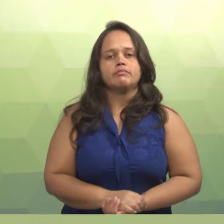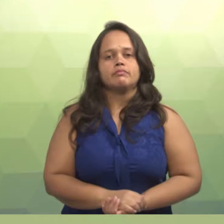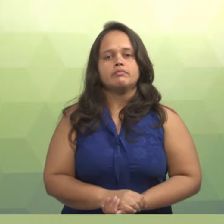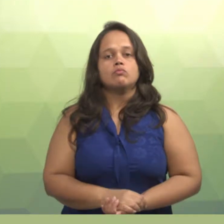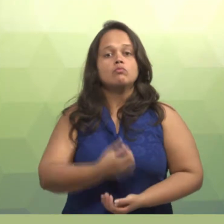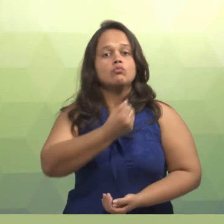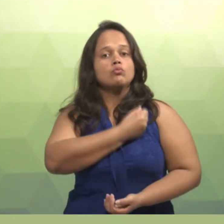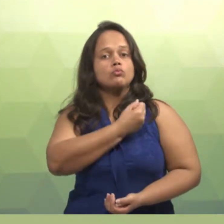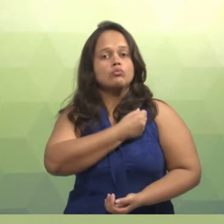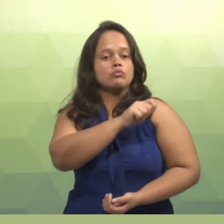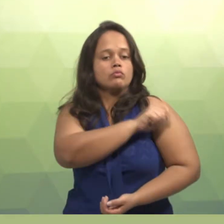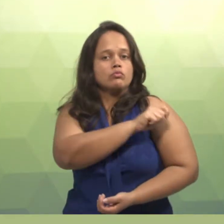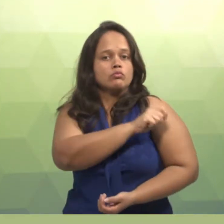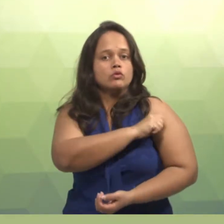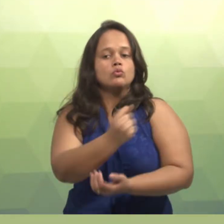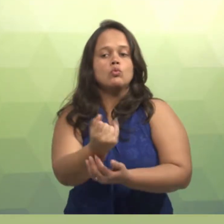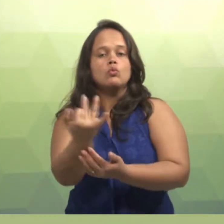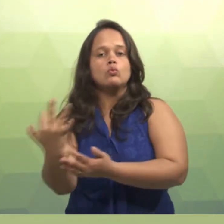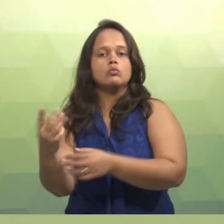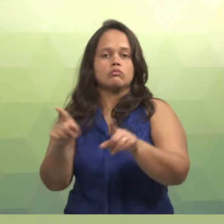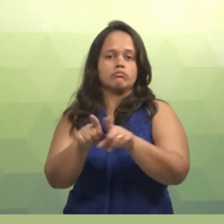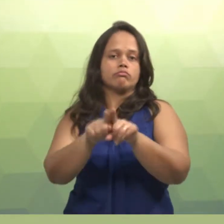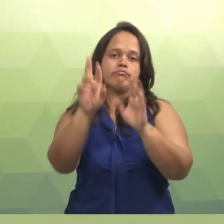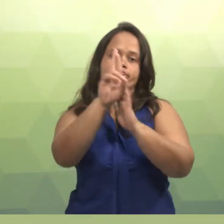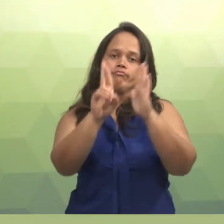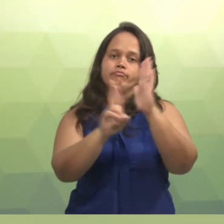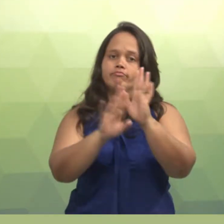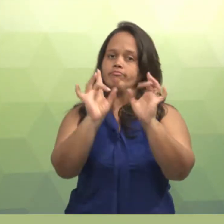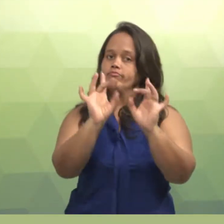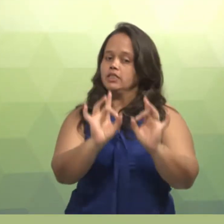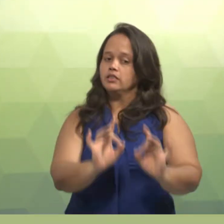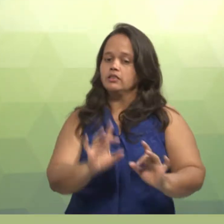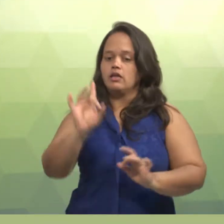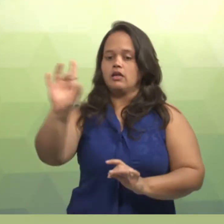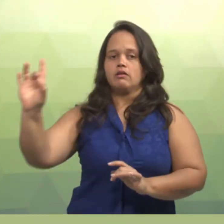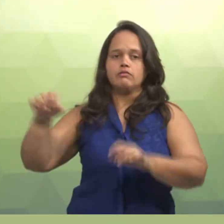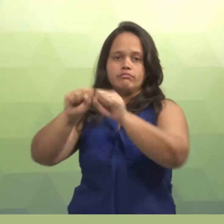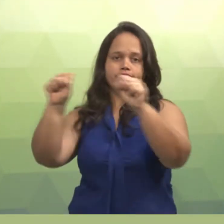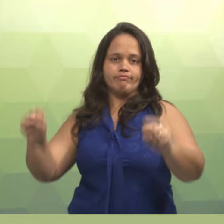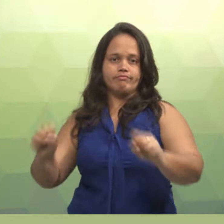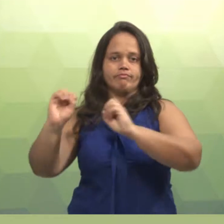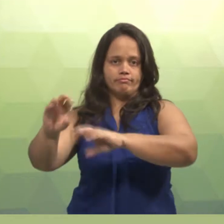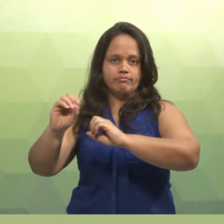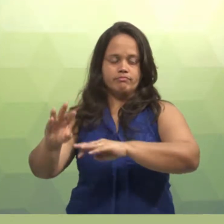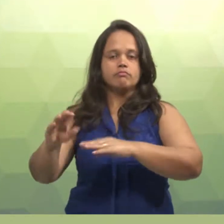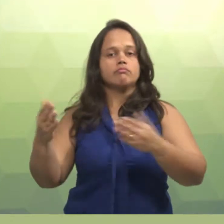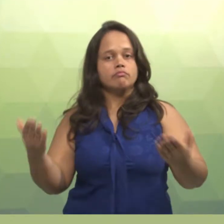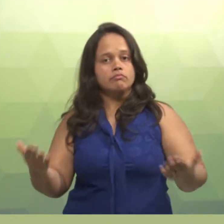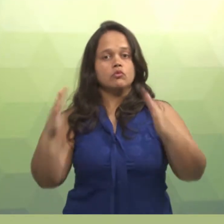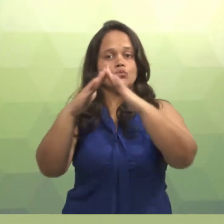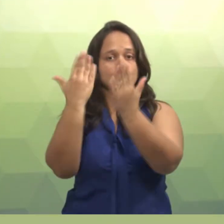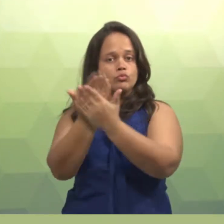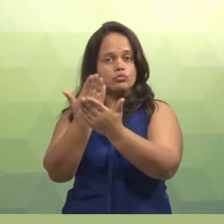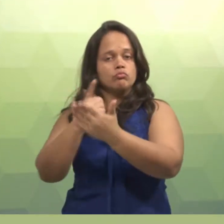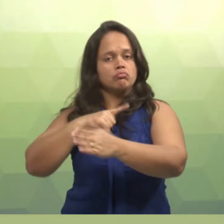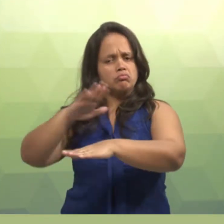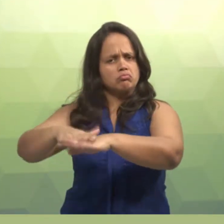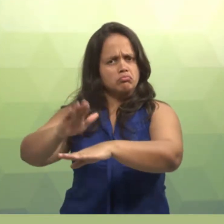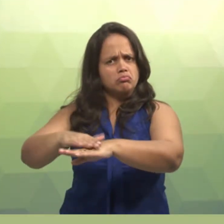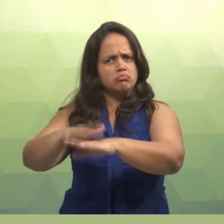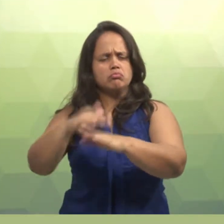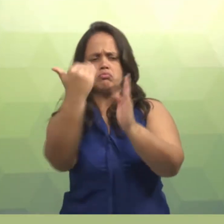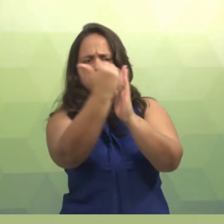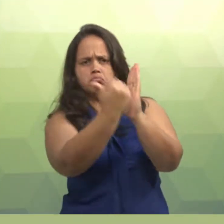de regras específicas de cada sistema educacional. Neste sentido, a escola tem sua autonomia definida nos limites das